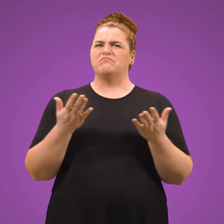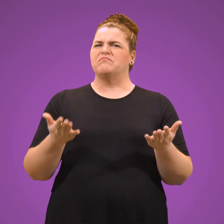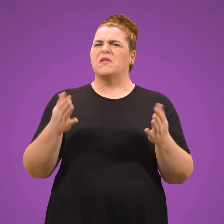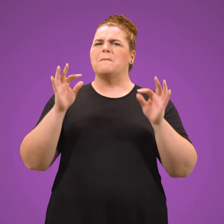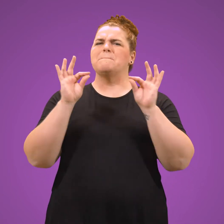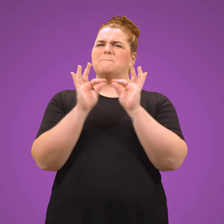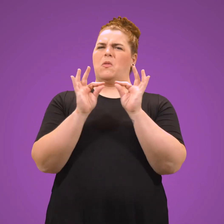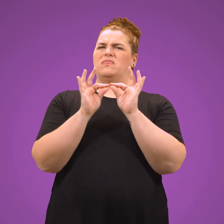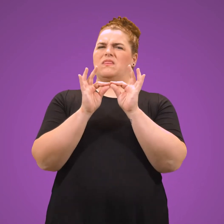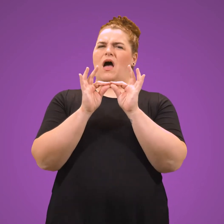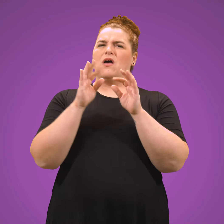fédéral.